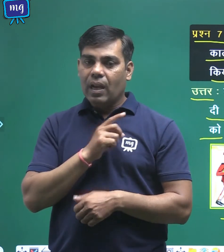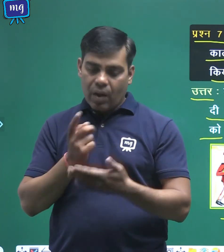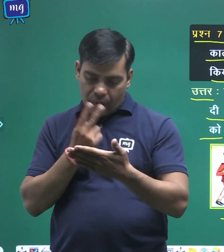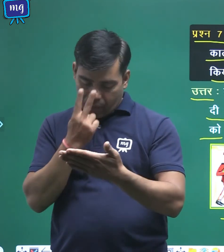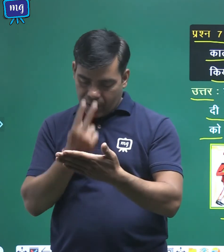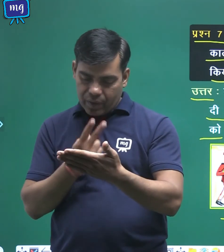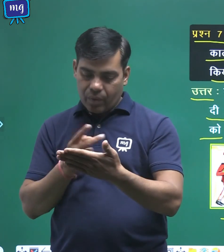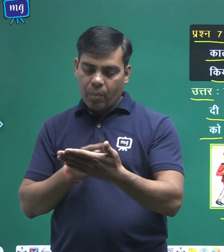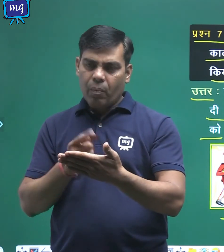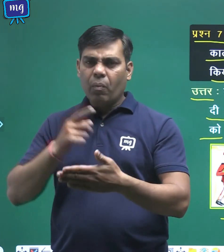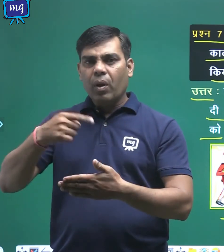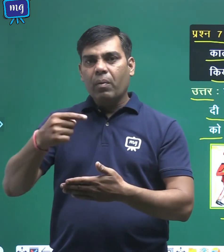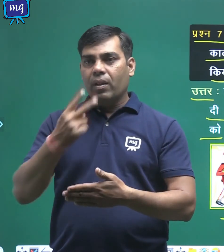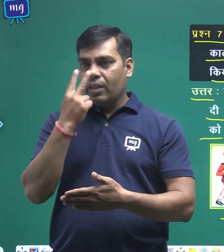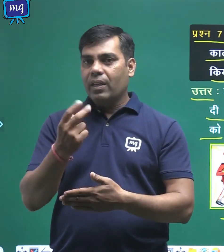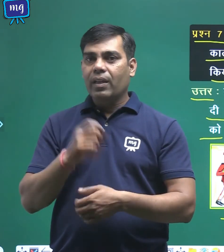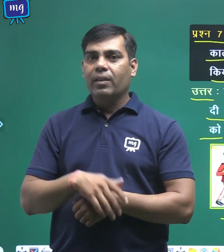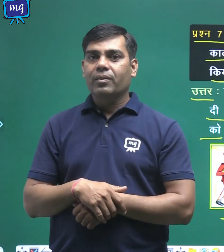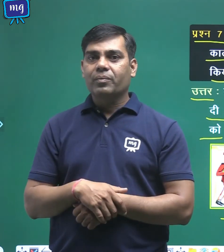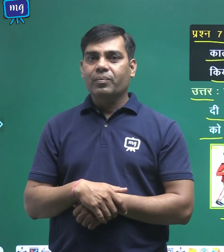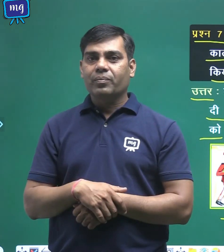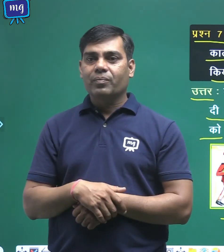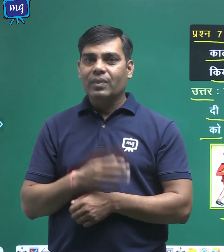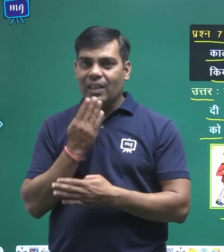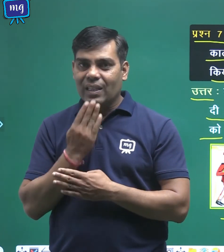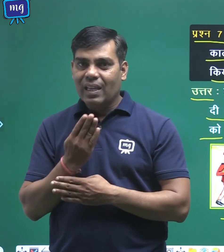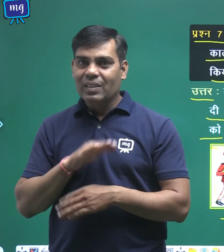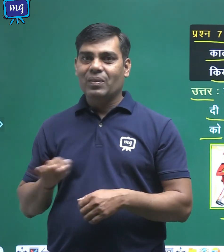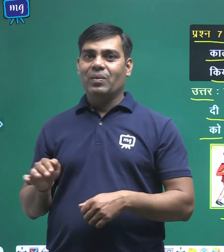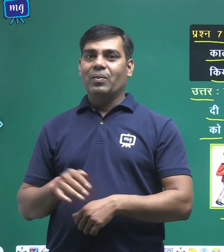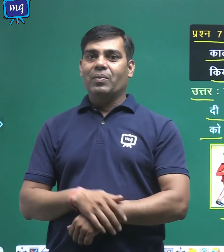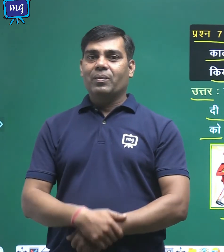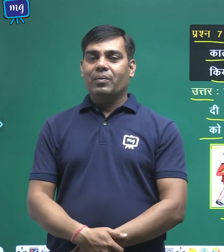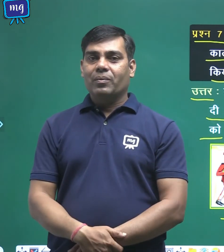वीडियो बार बार देखें। धन्यवाद बच्चों।